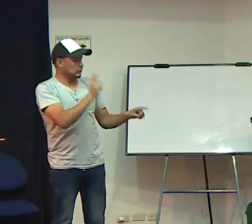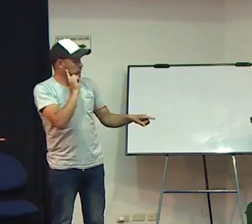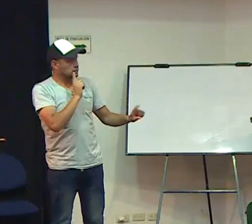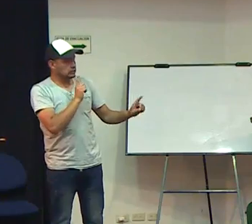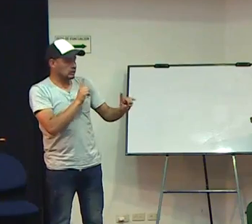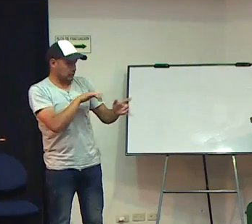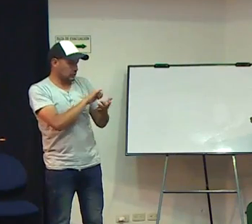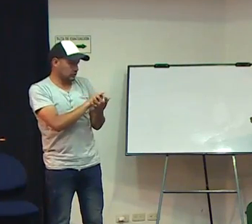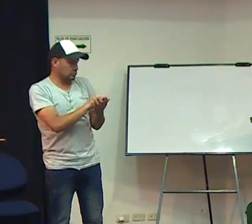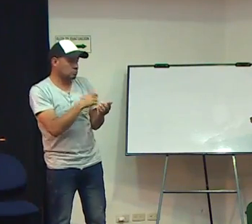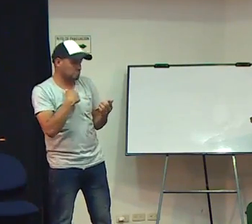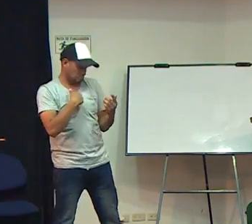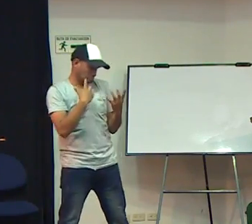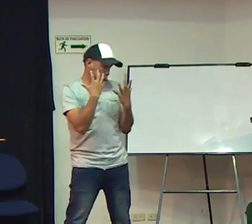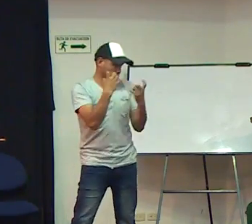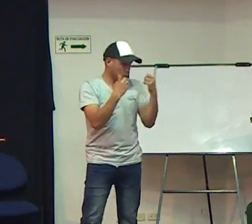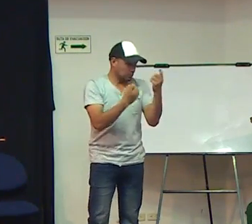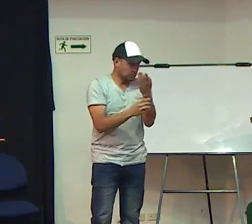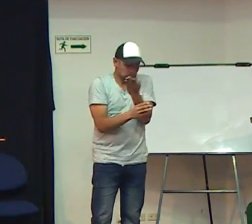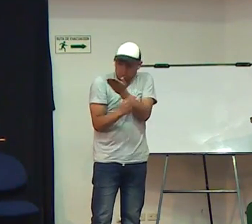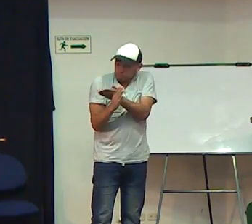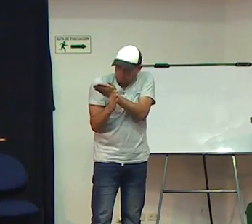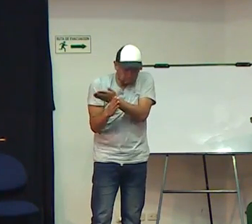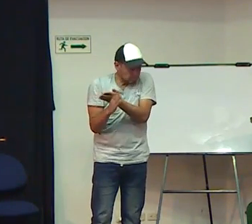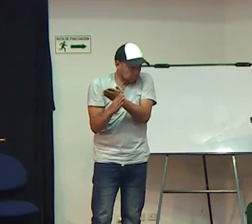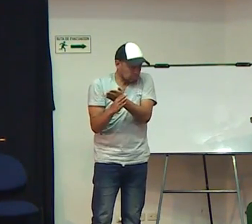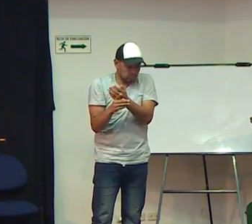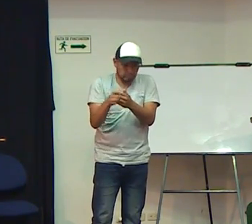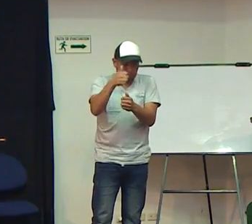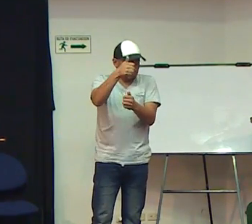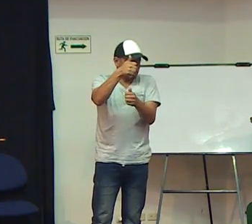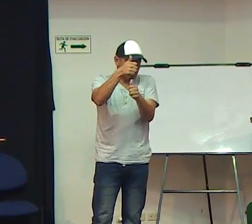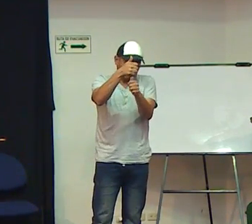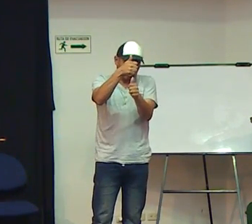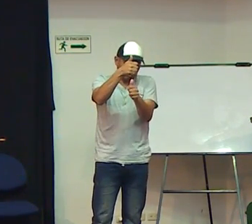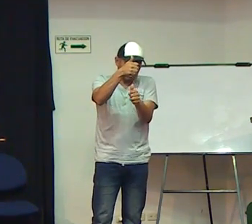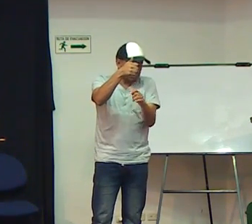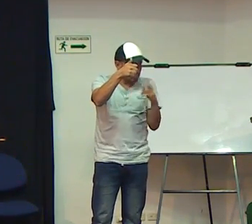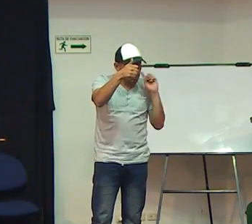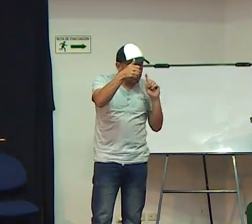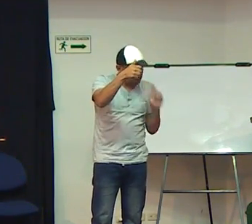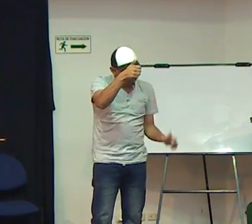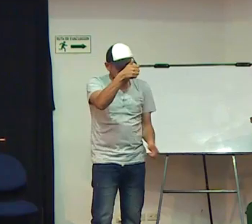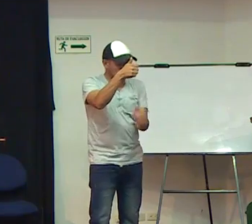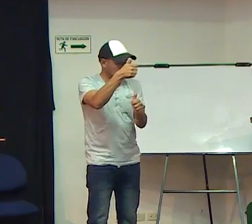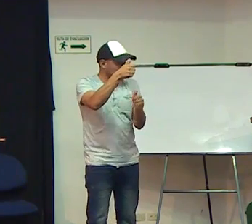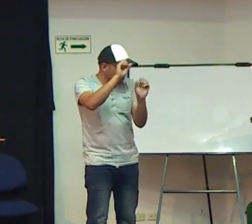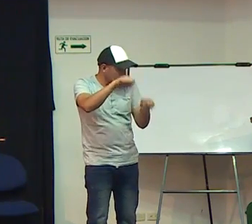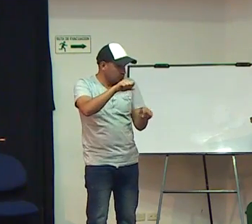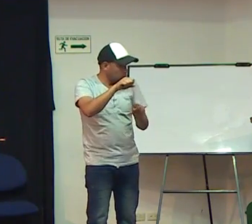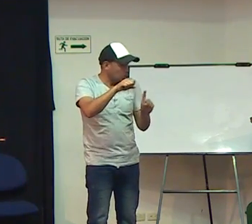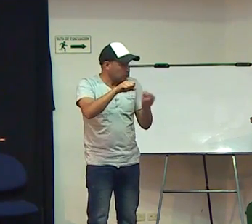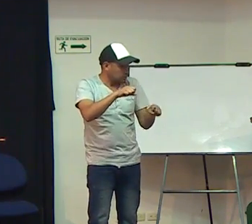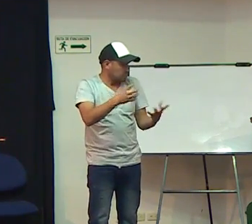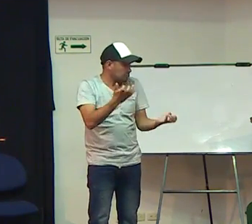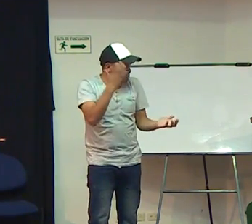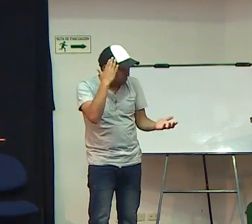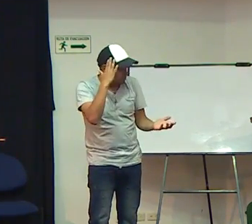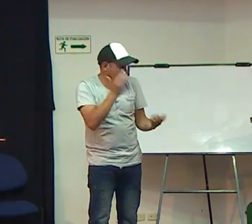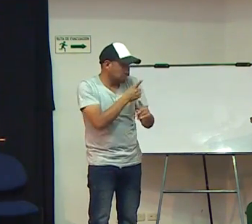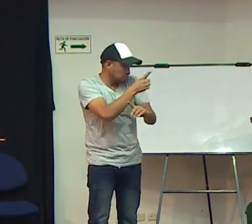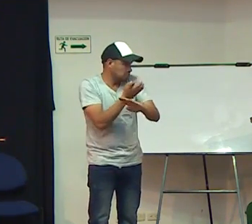estamos ahí, porque no hay comunicación. Entonces, yo creo que como propuesta para los dos representantes, sería muy oportuno